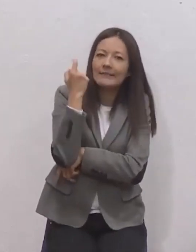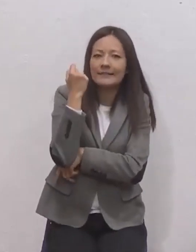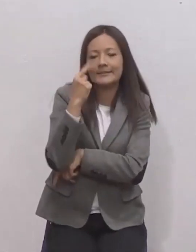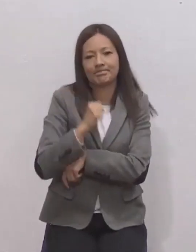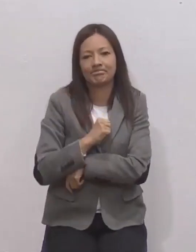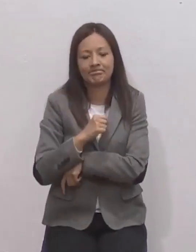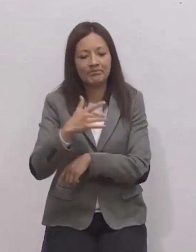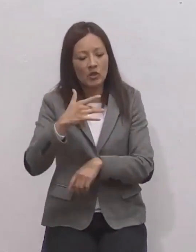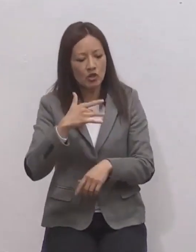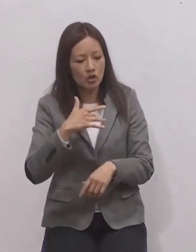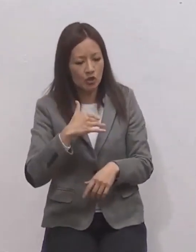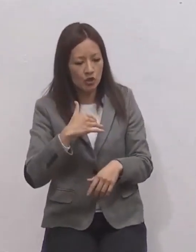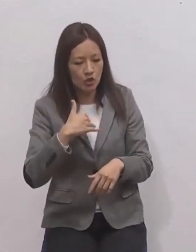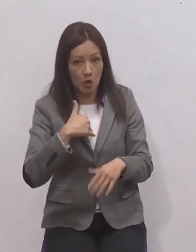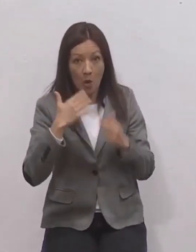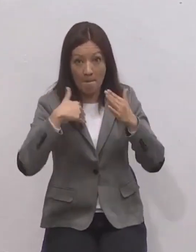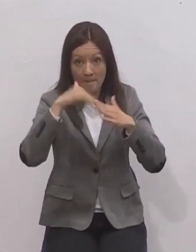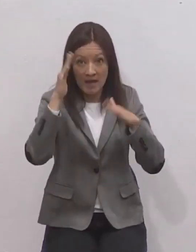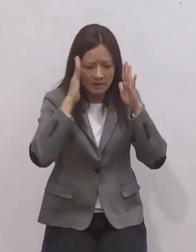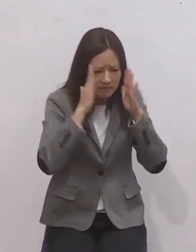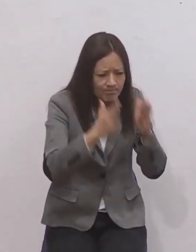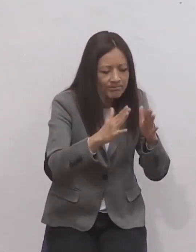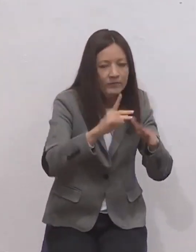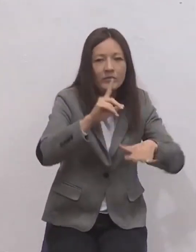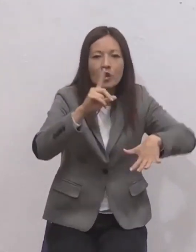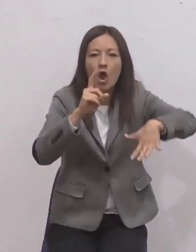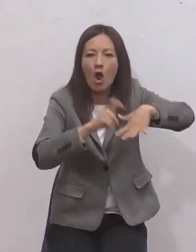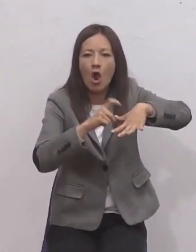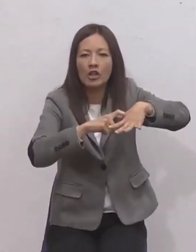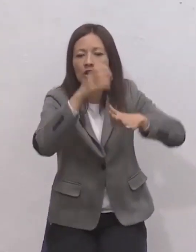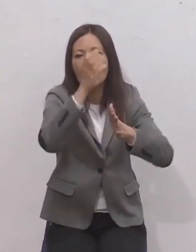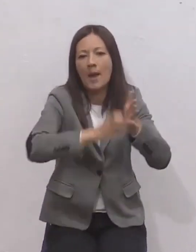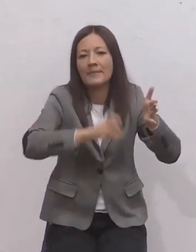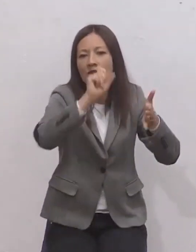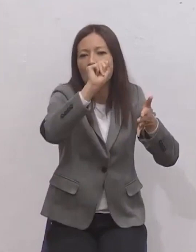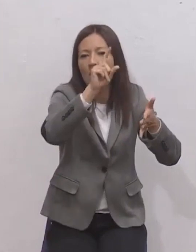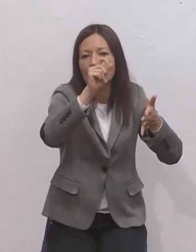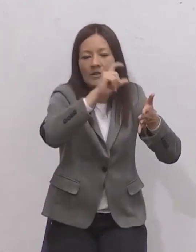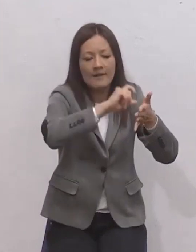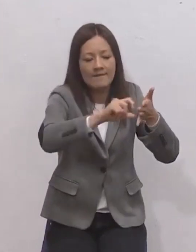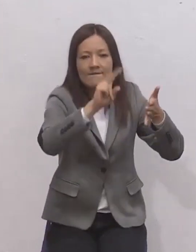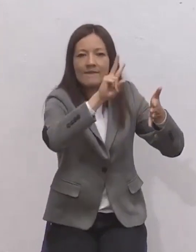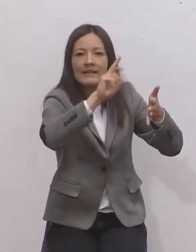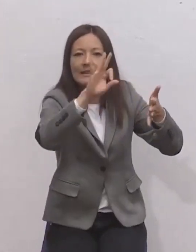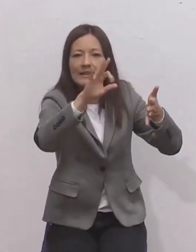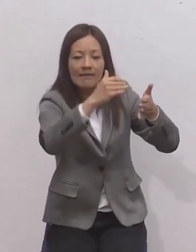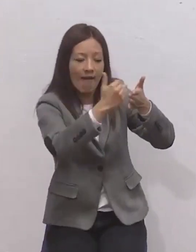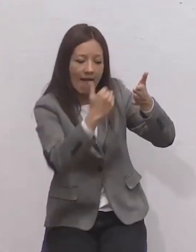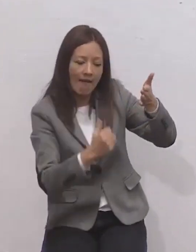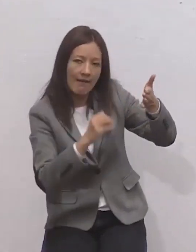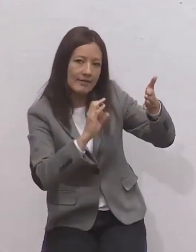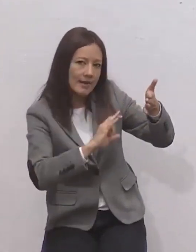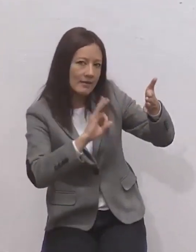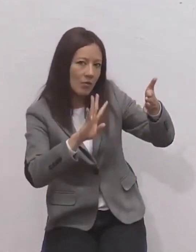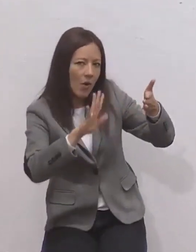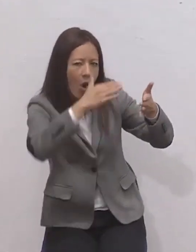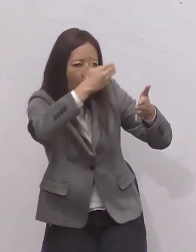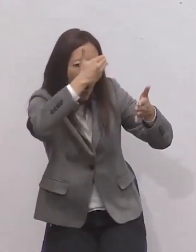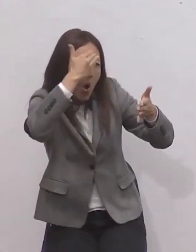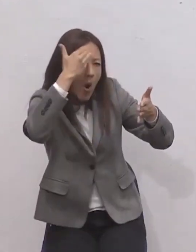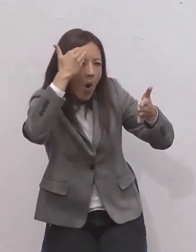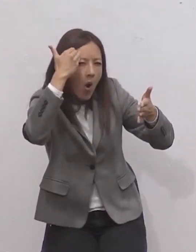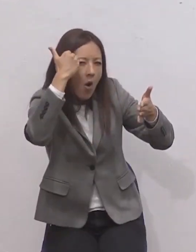yo me centraba en Corintios capítulo 11, versículo 23, al 34, pero me